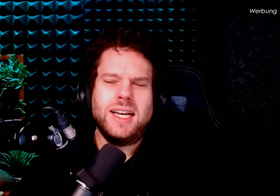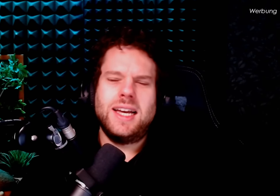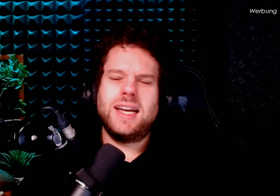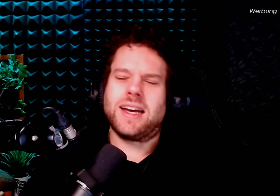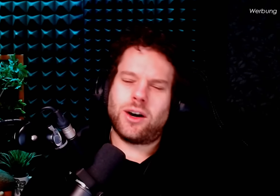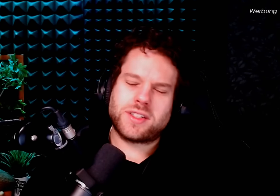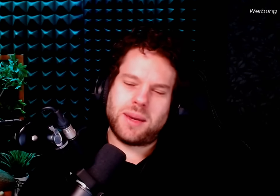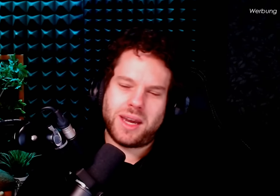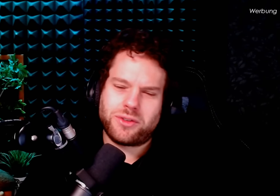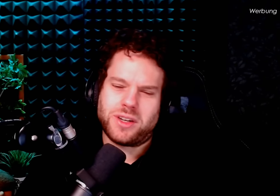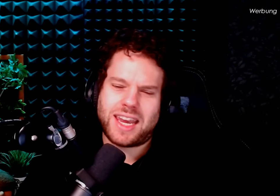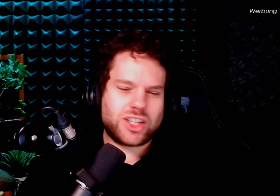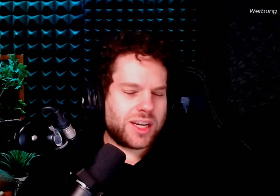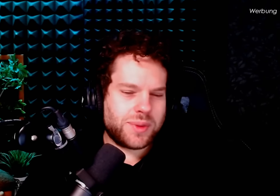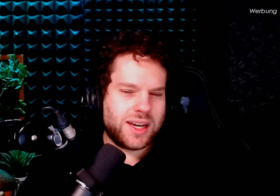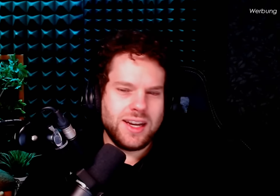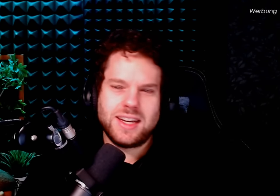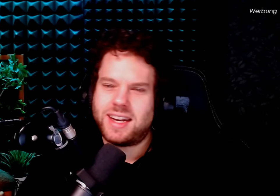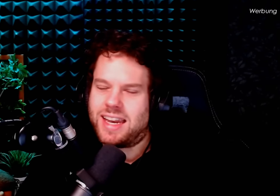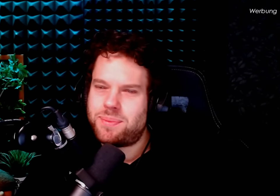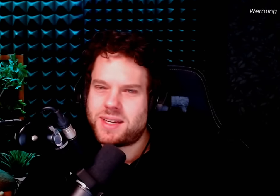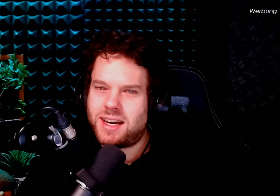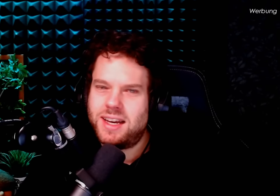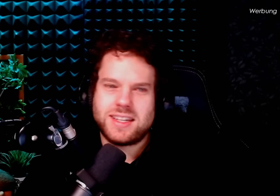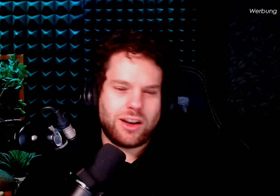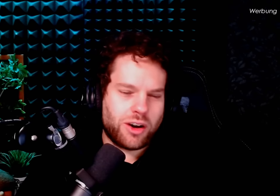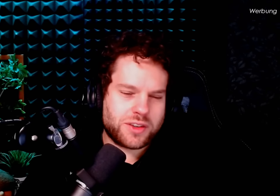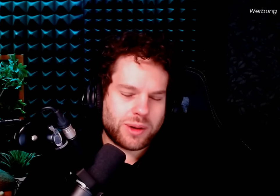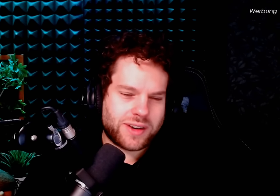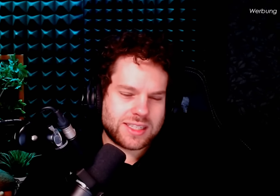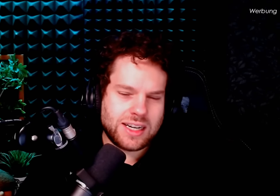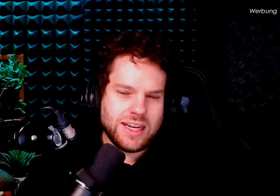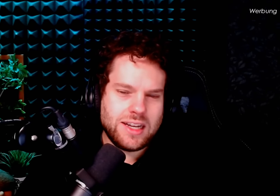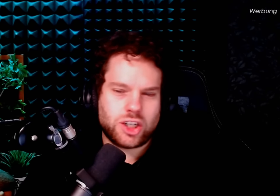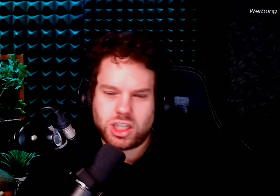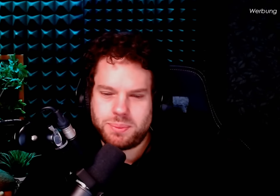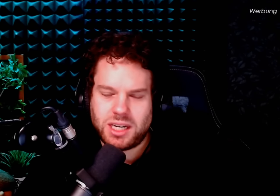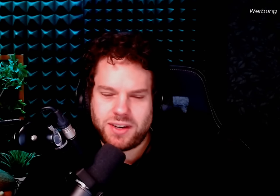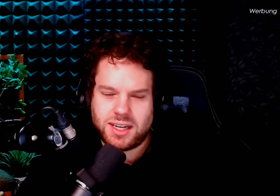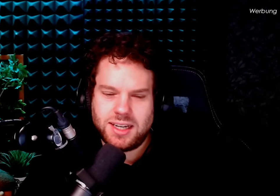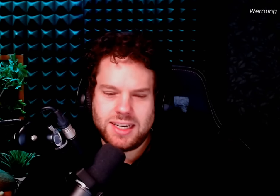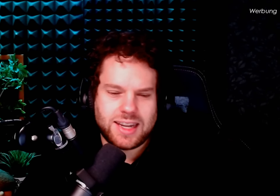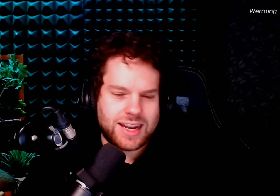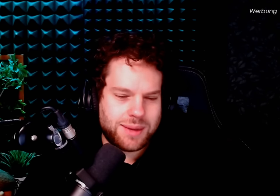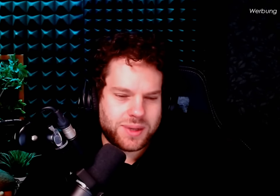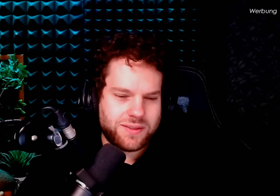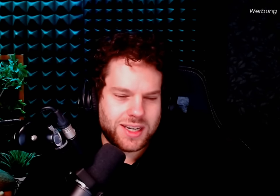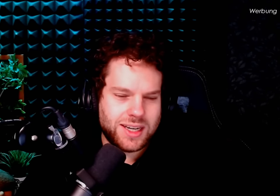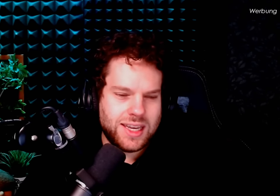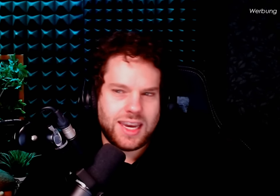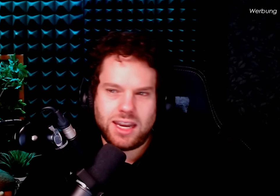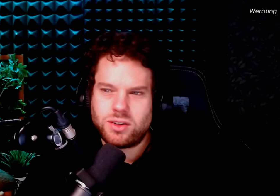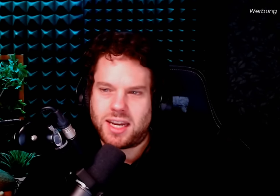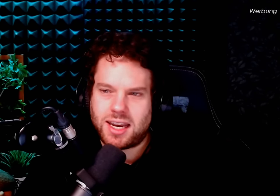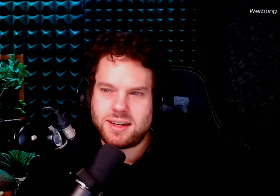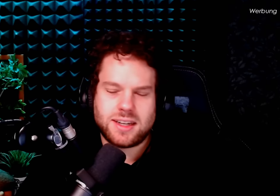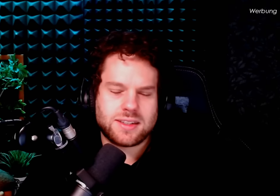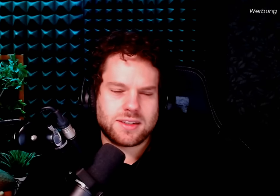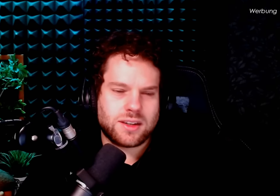auch sehr merkwürdig. Er stirbt da, dann lebt er, dann läuft er über Wasser. Dann stirbt er wieder, dann lebt er wieder. Hin und her. Nee, das ist